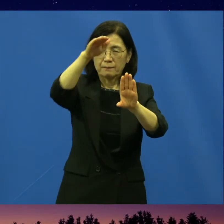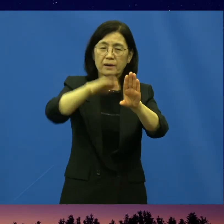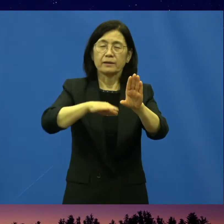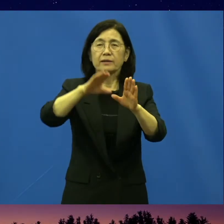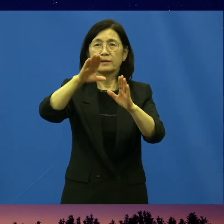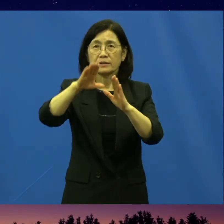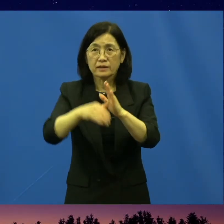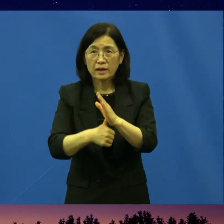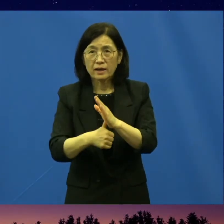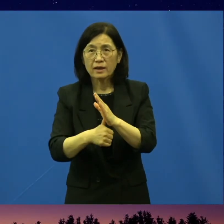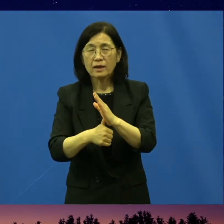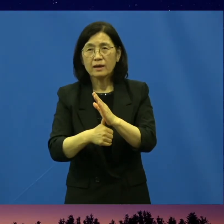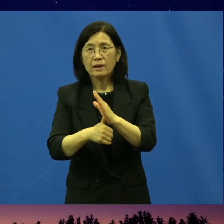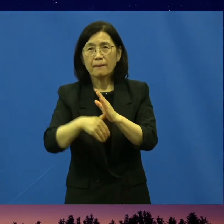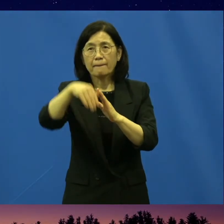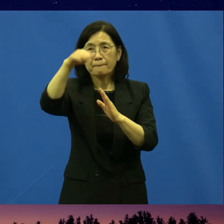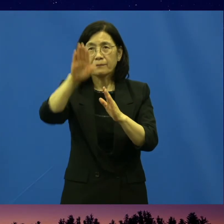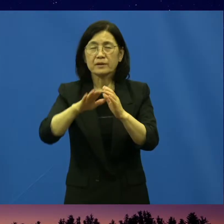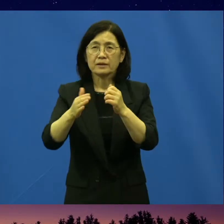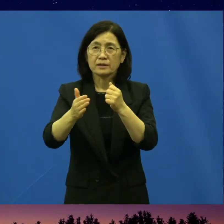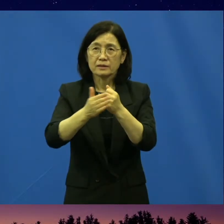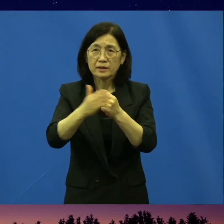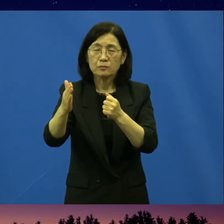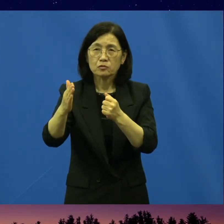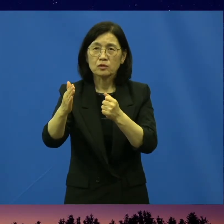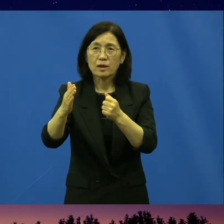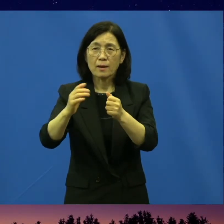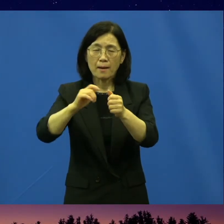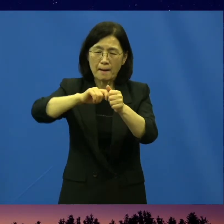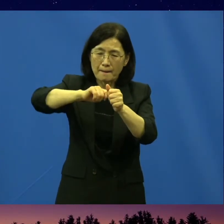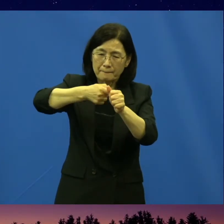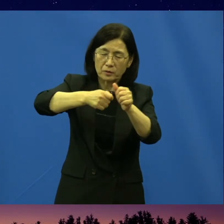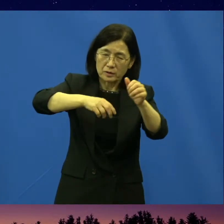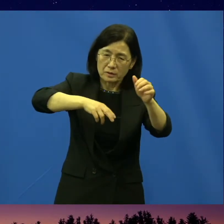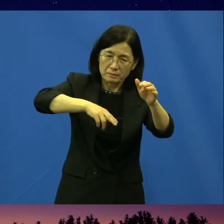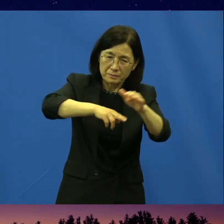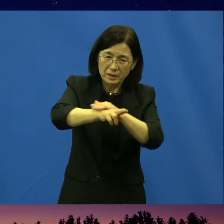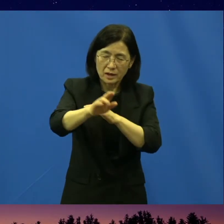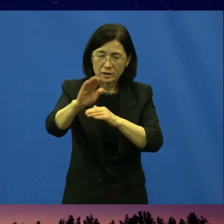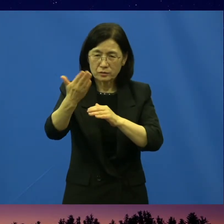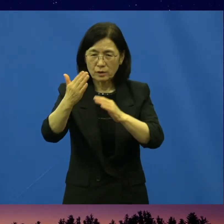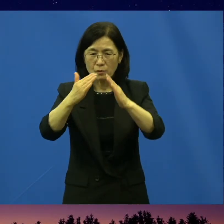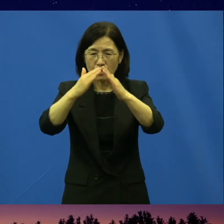그 어린 양의 피가 재앙이 넘어가게 하고 그 가정을 보호하는 거죠.